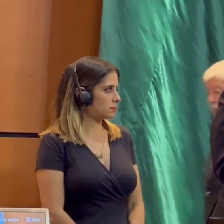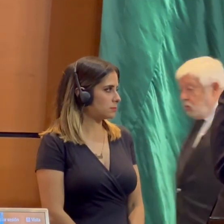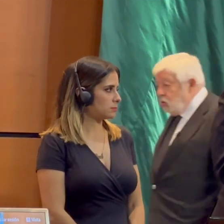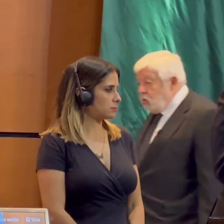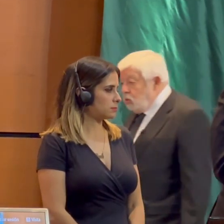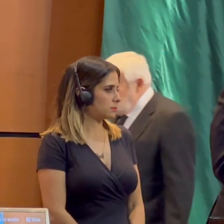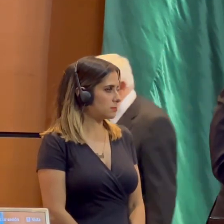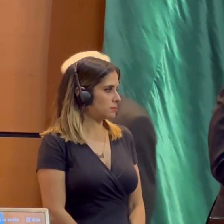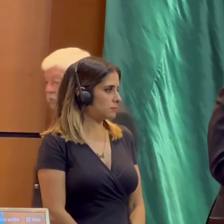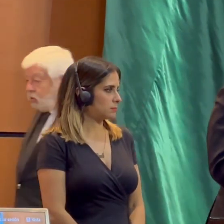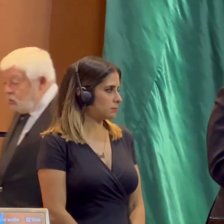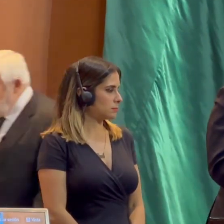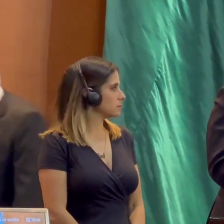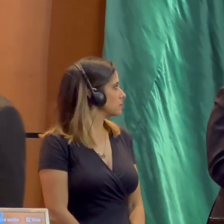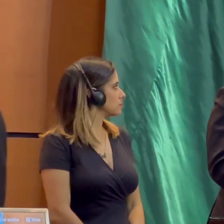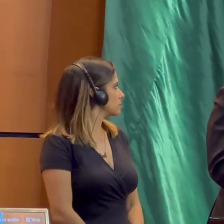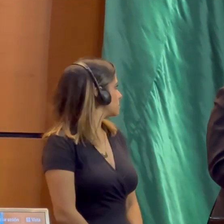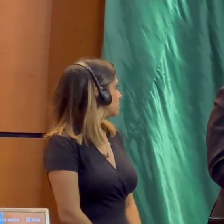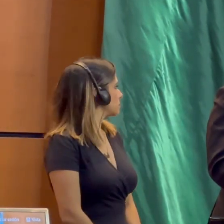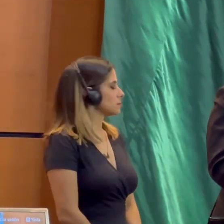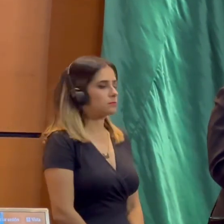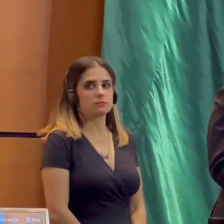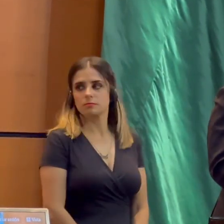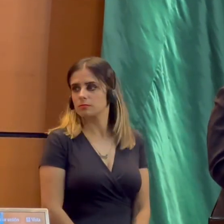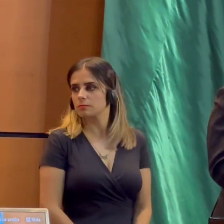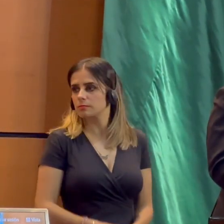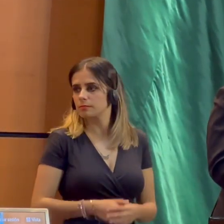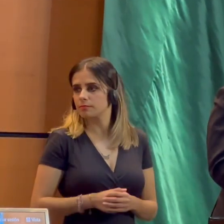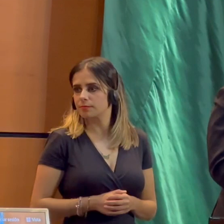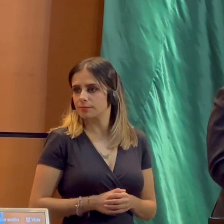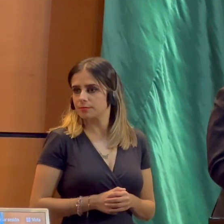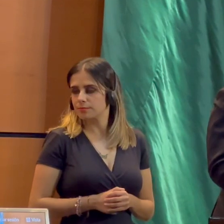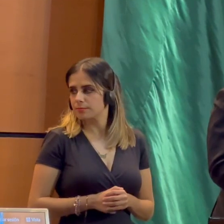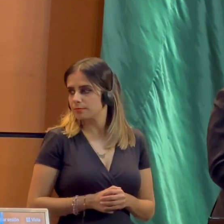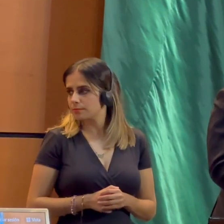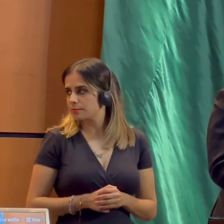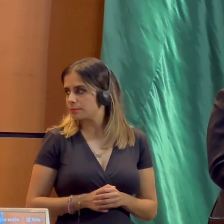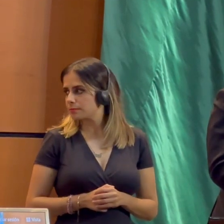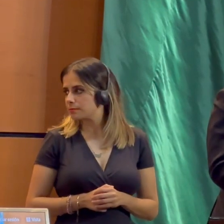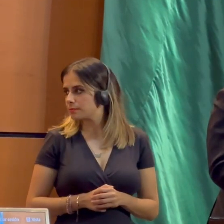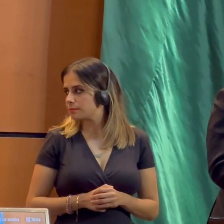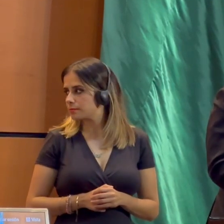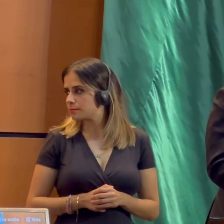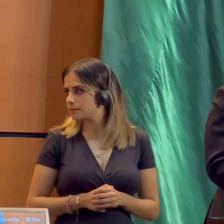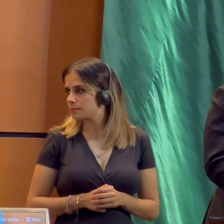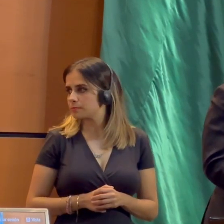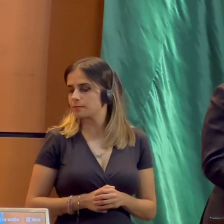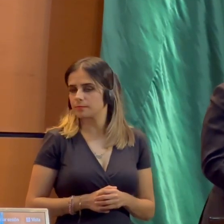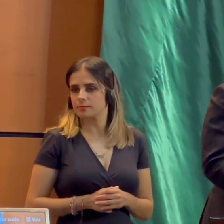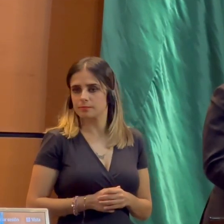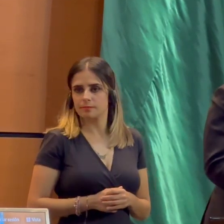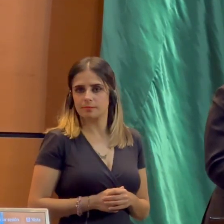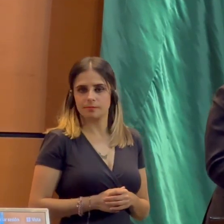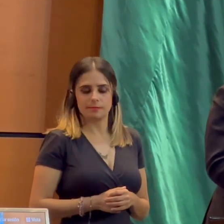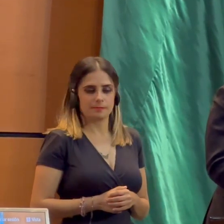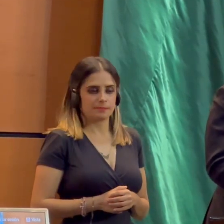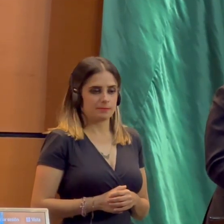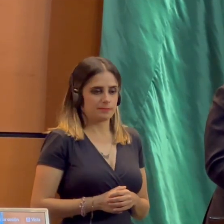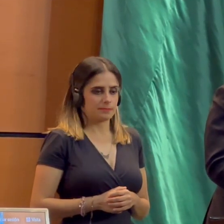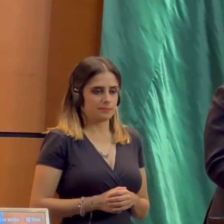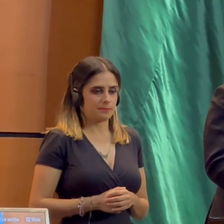ですが、ここメキシコに来てタコスというのは柔らかいものもあるということを知りました。そし